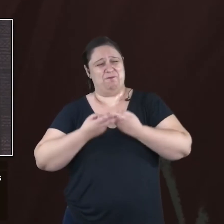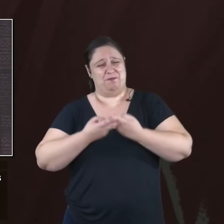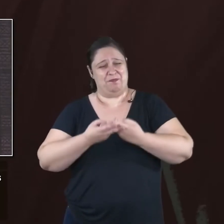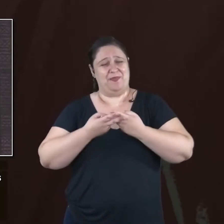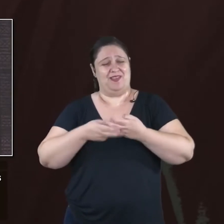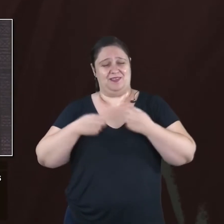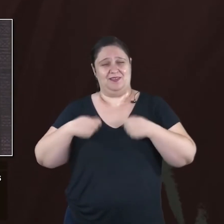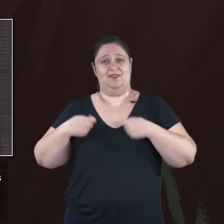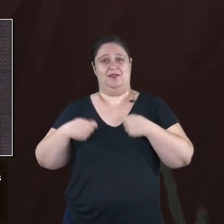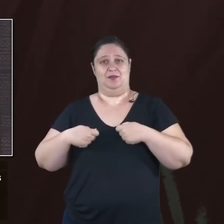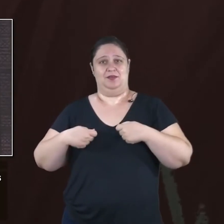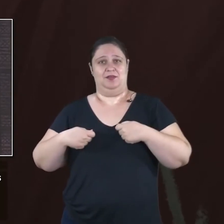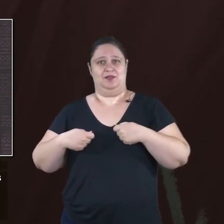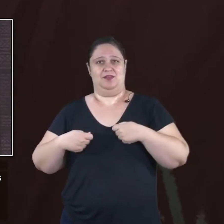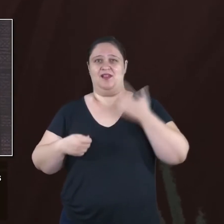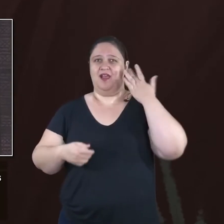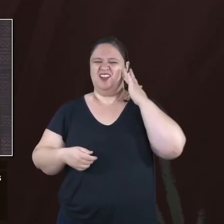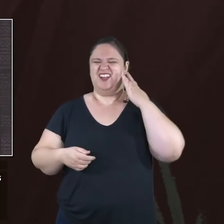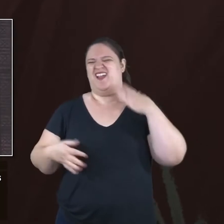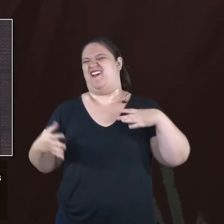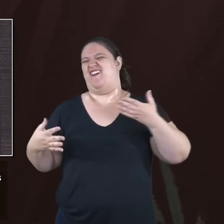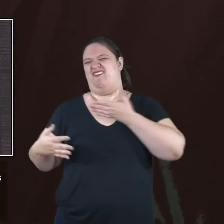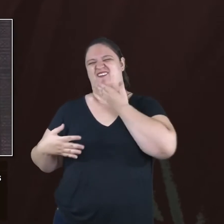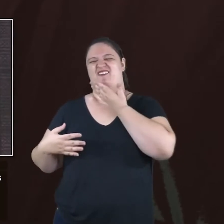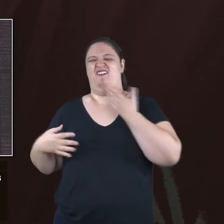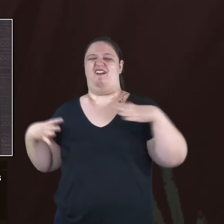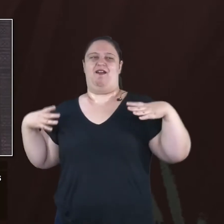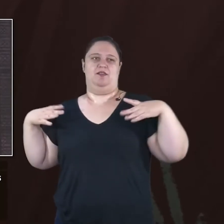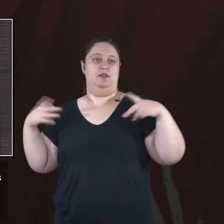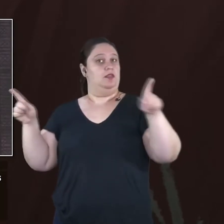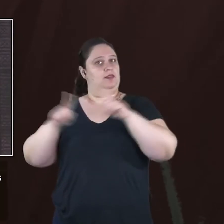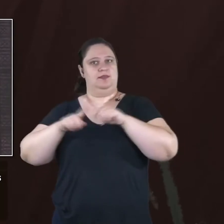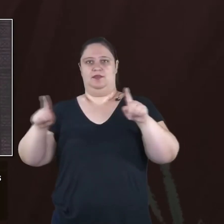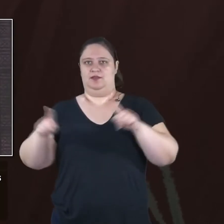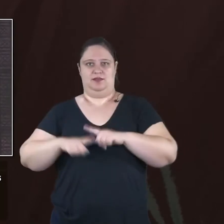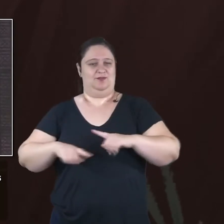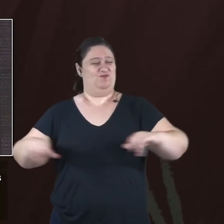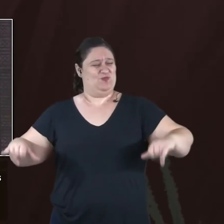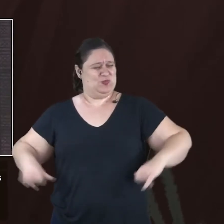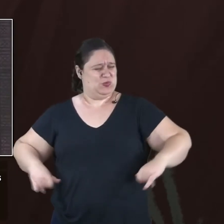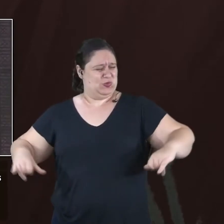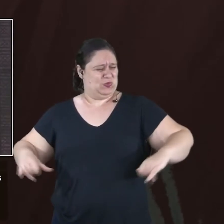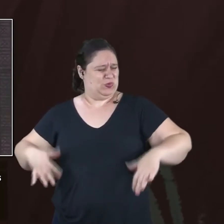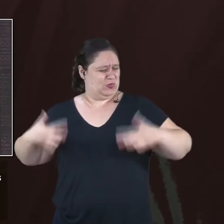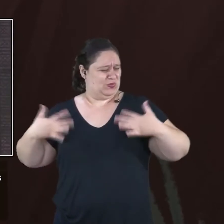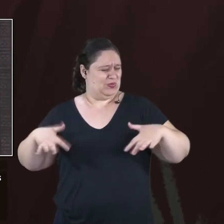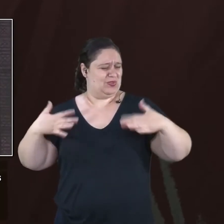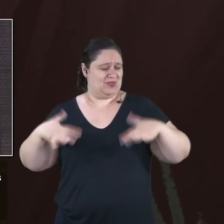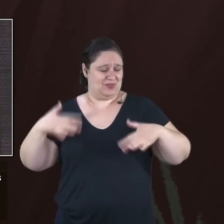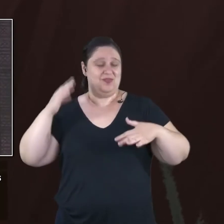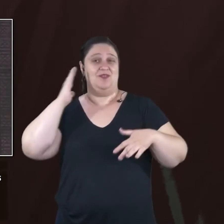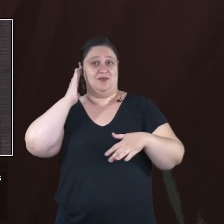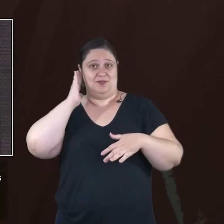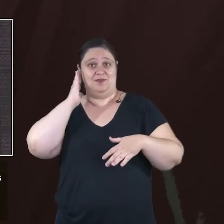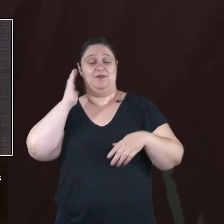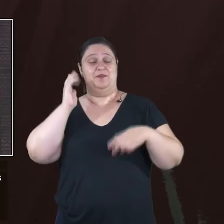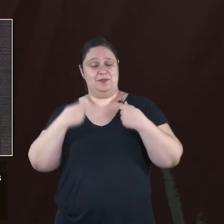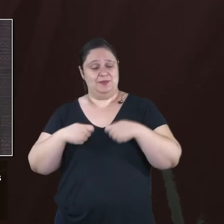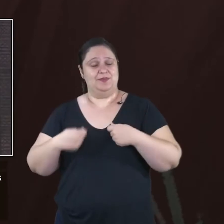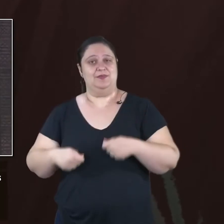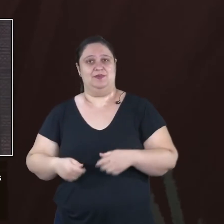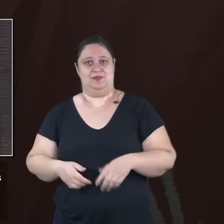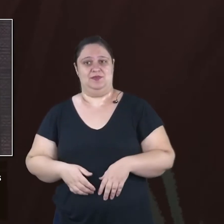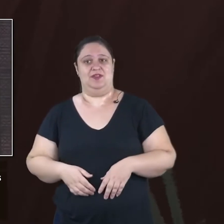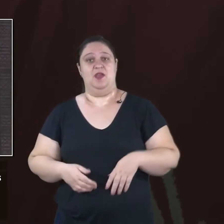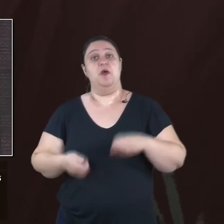aflições, não pense que você vai ter conforto daqui para frente. Nas aflições, nas privações, quer dizer, nas necessidades. Vai